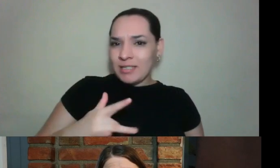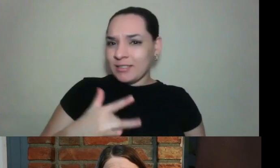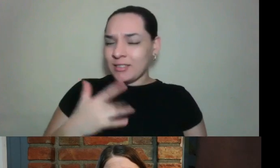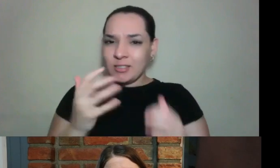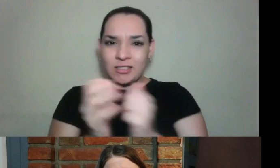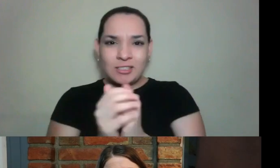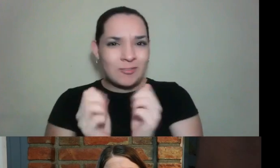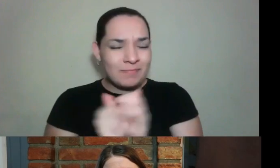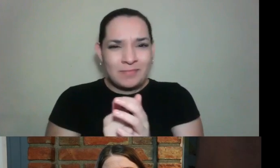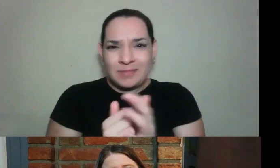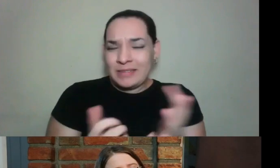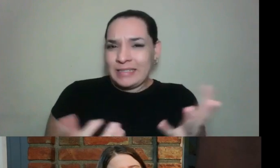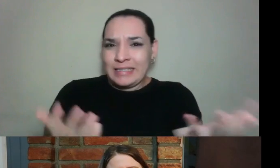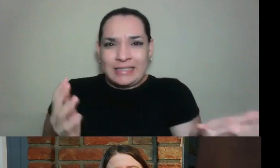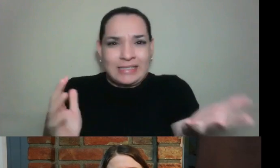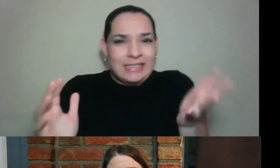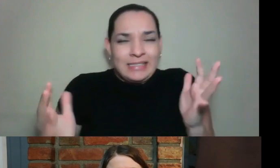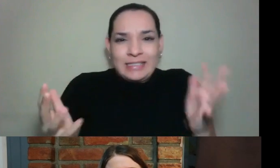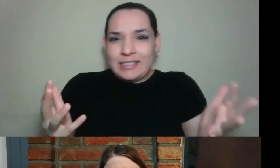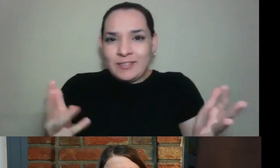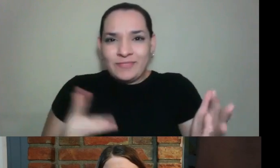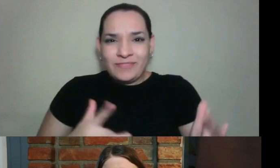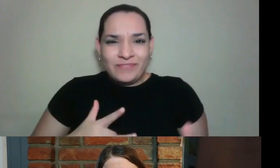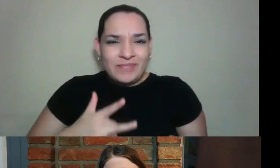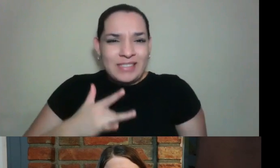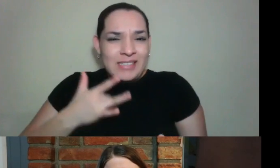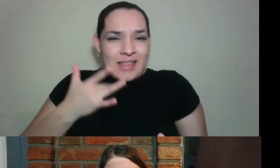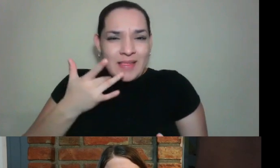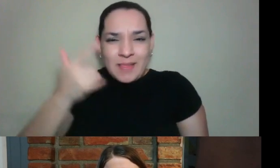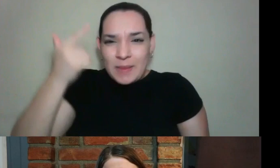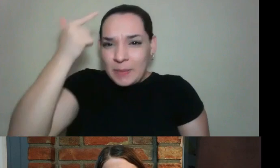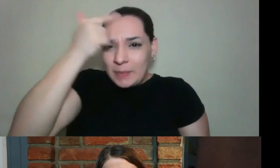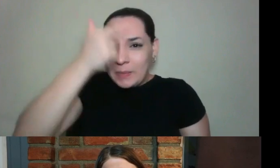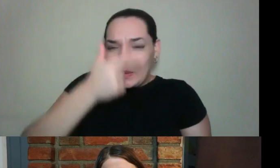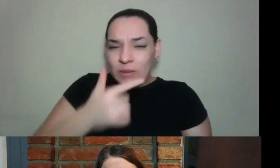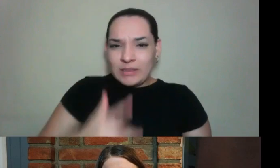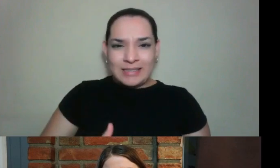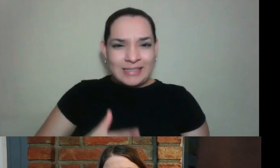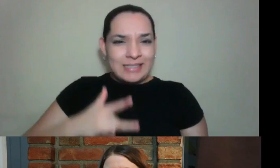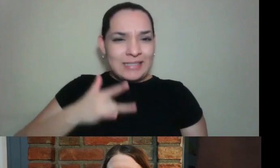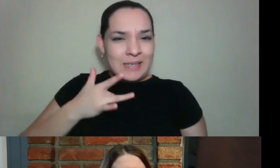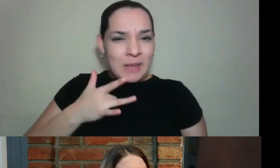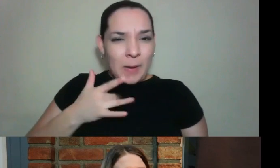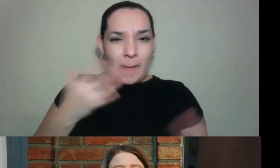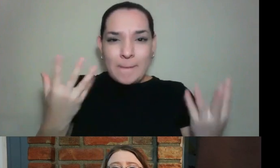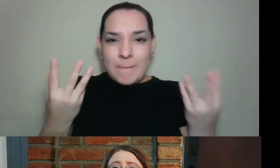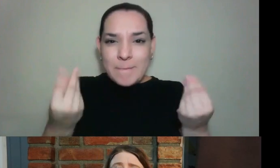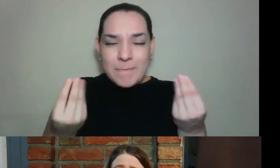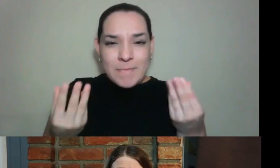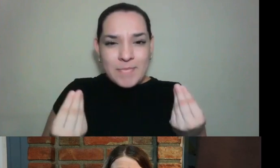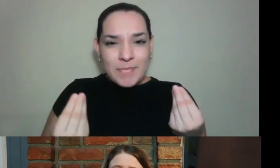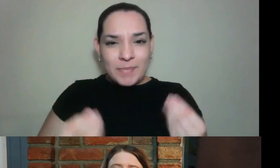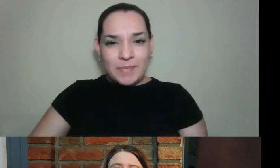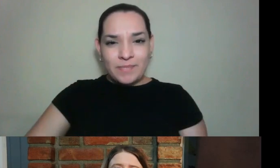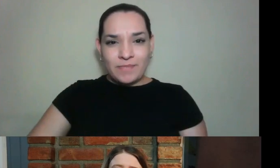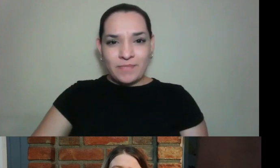mal, que nos dan bronca, que nos ponen tristes, que nos dan miedo.